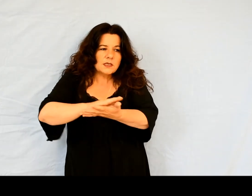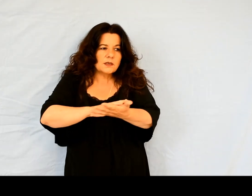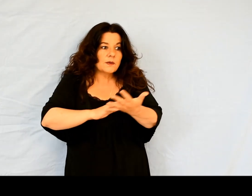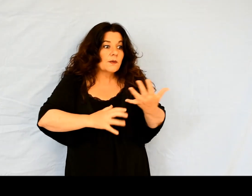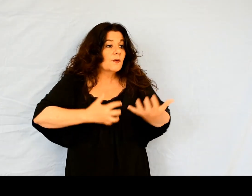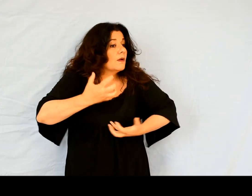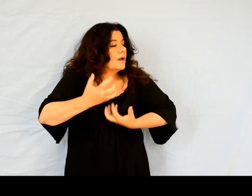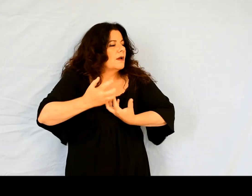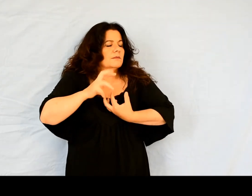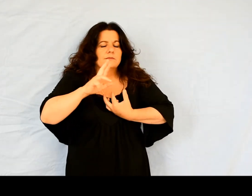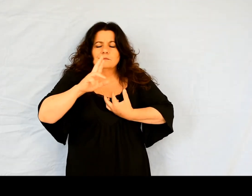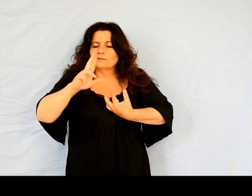vérité.